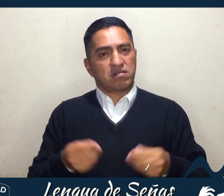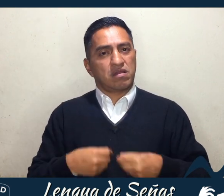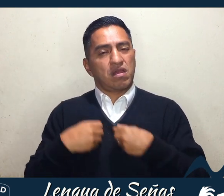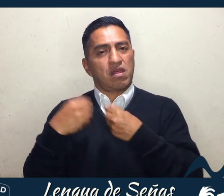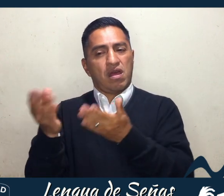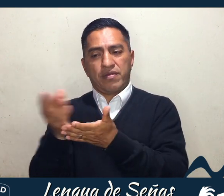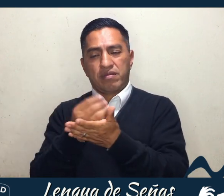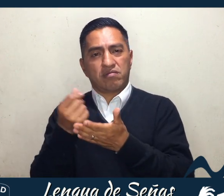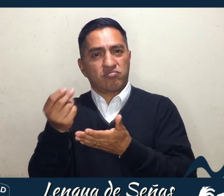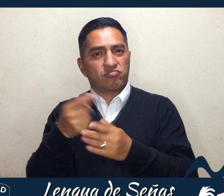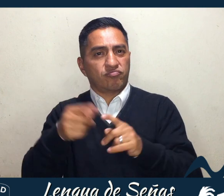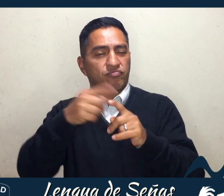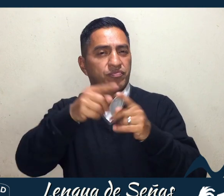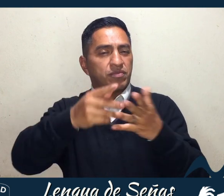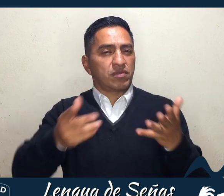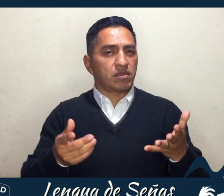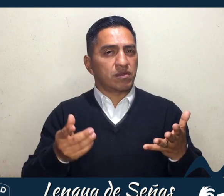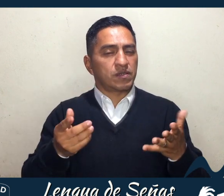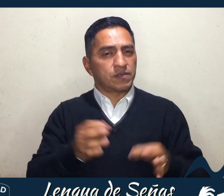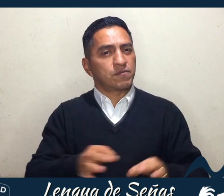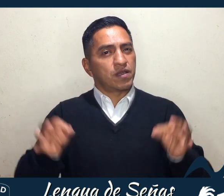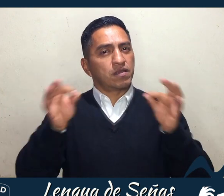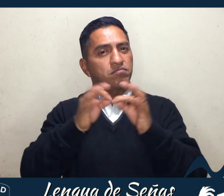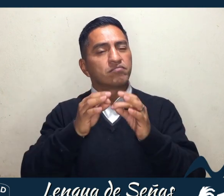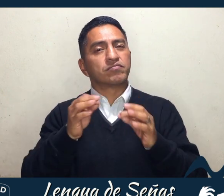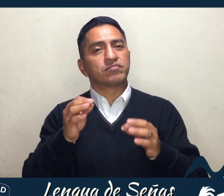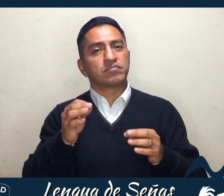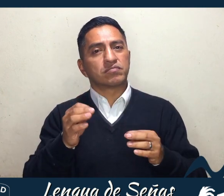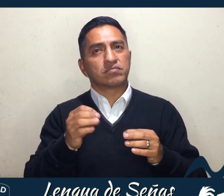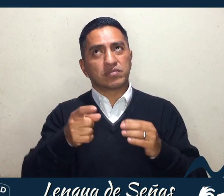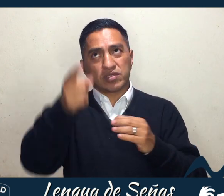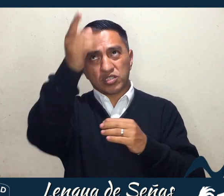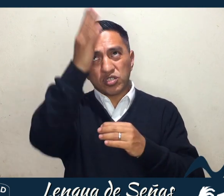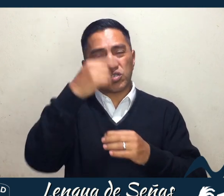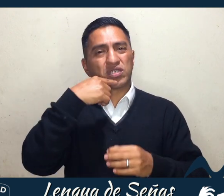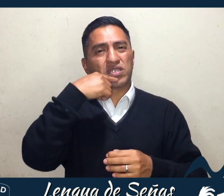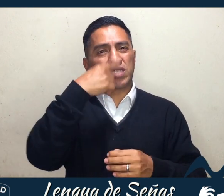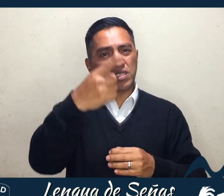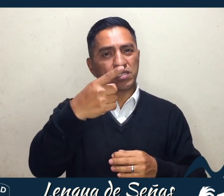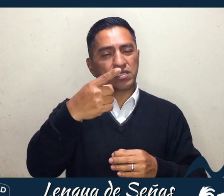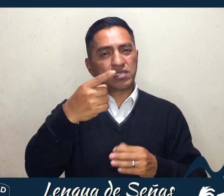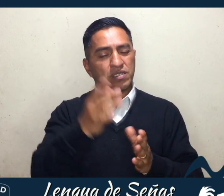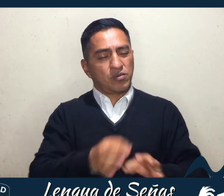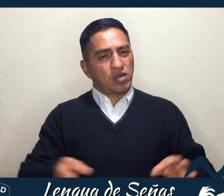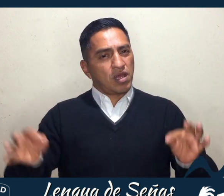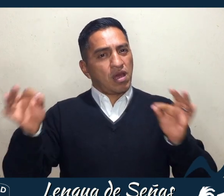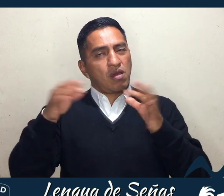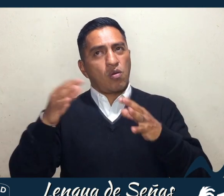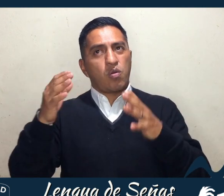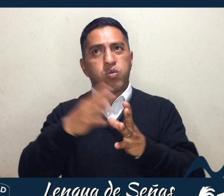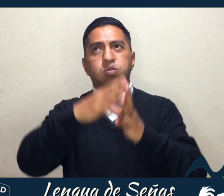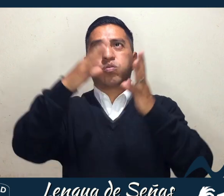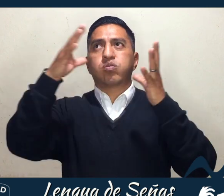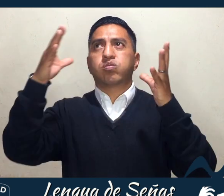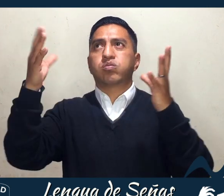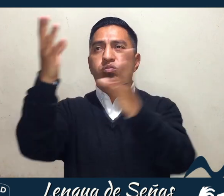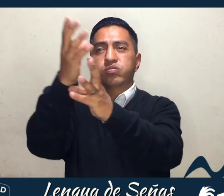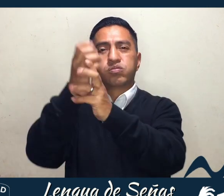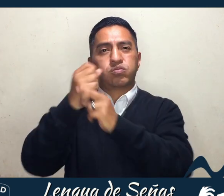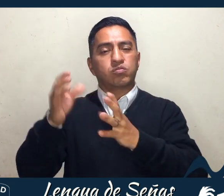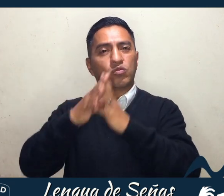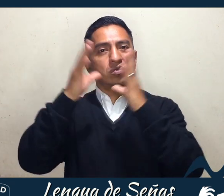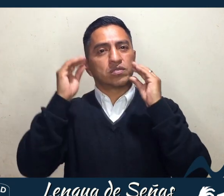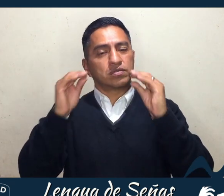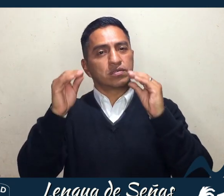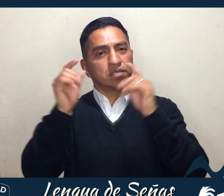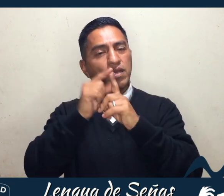la verdad es que el canje, considerando desde el punto de vista celestial, es mayor el beneficio recibido que lo que nosotros